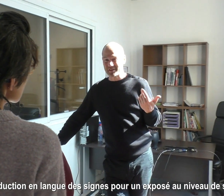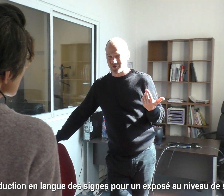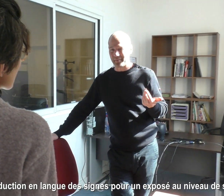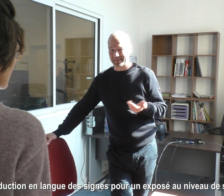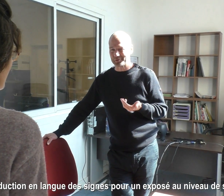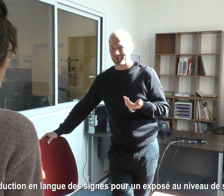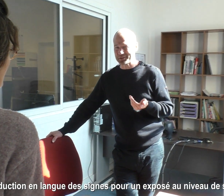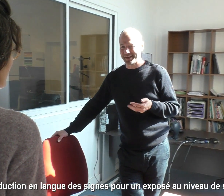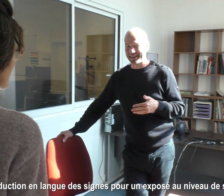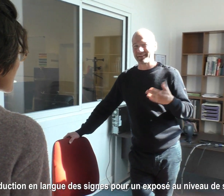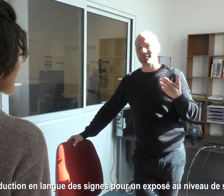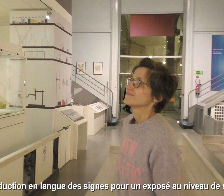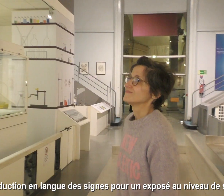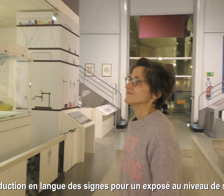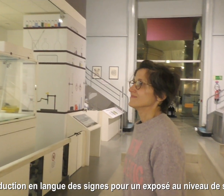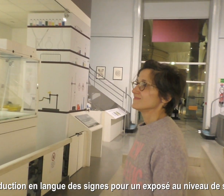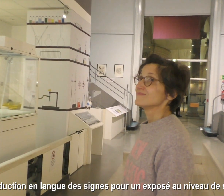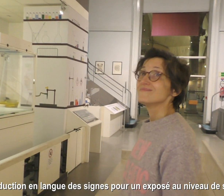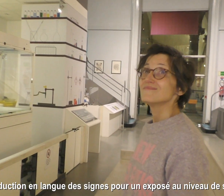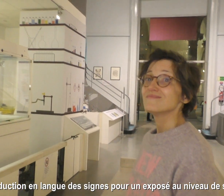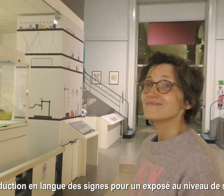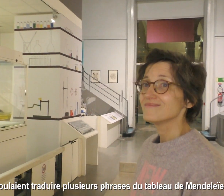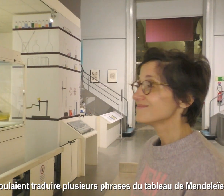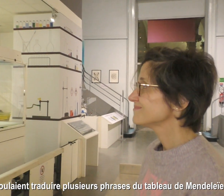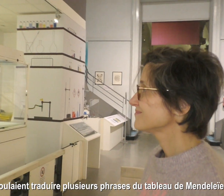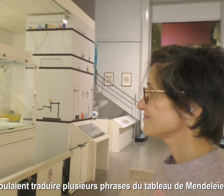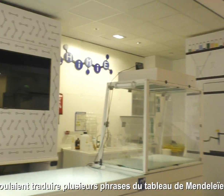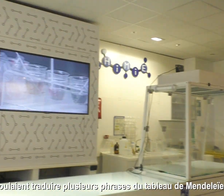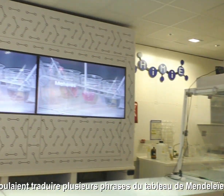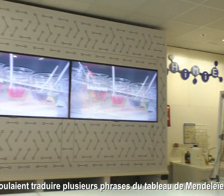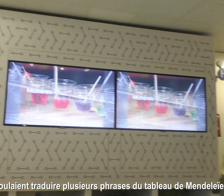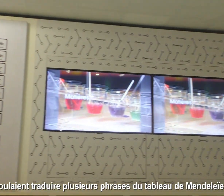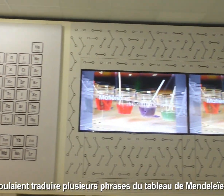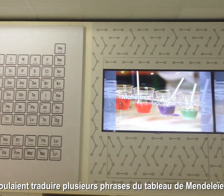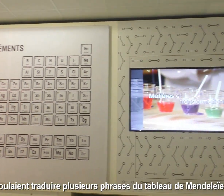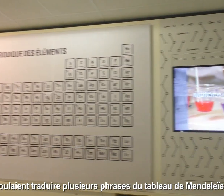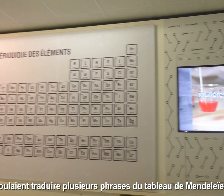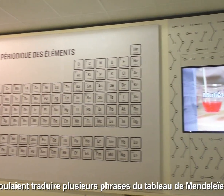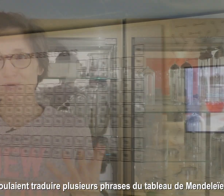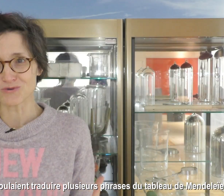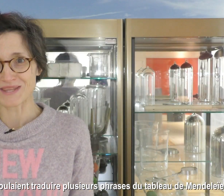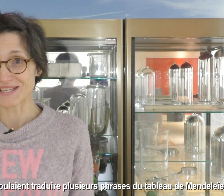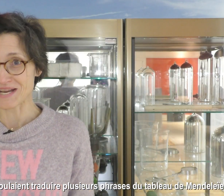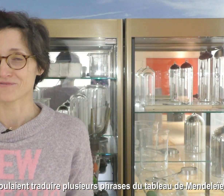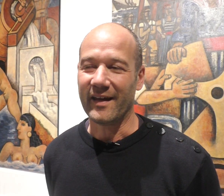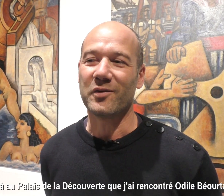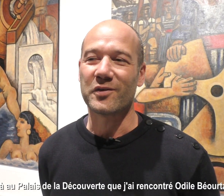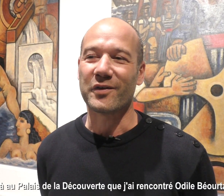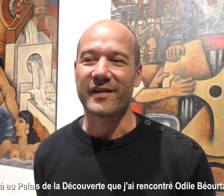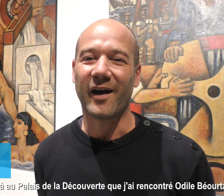pour en exposer au niveau de ses élèves qui voulaient traduire plusieurs phrases du tableau de Mendeleïev. Et donc c'est là